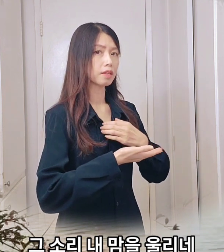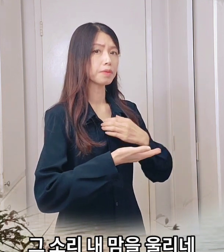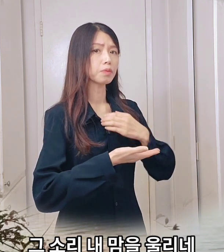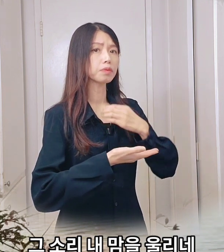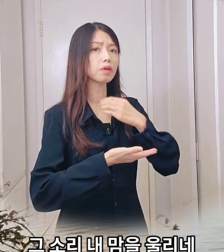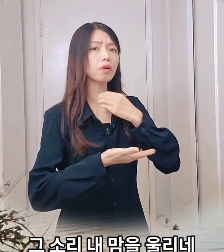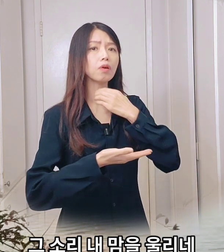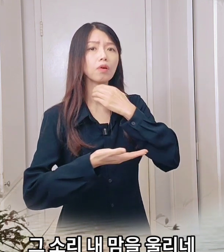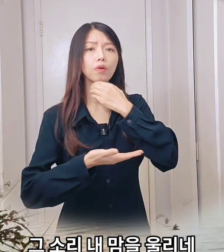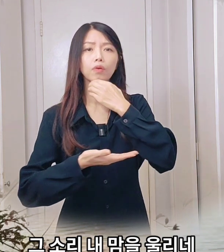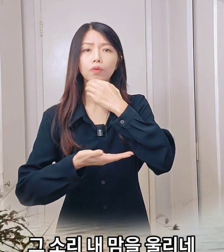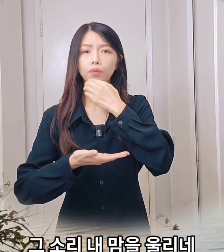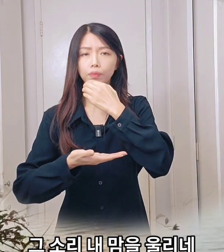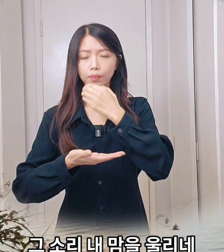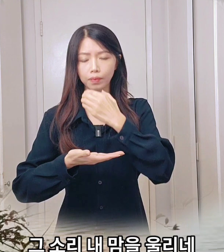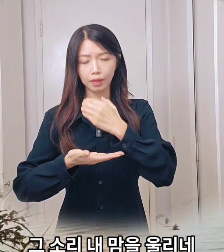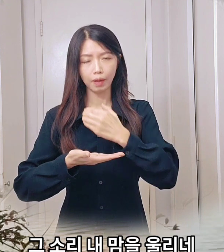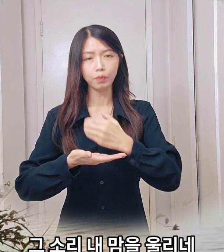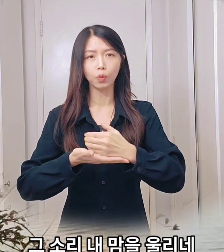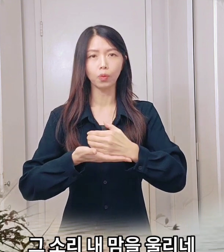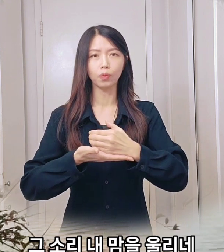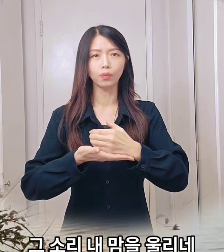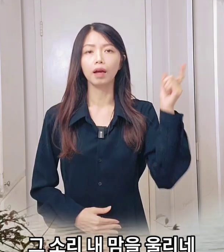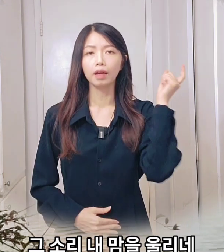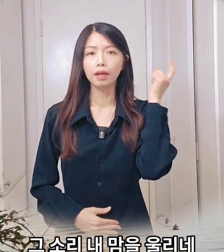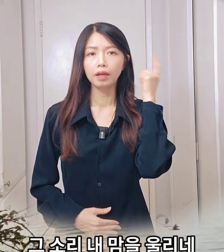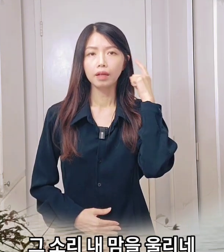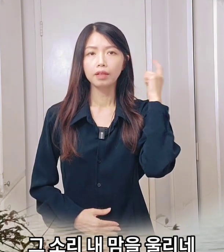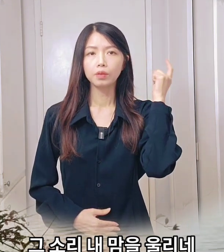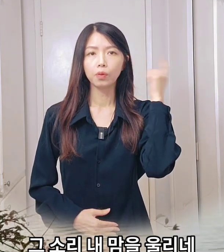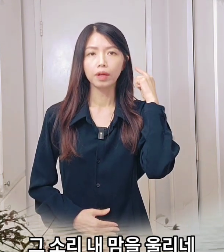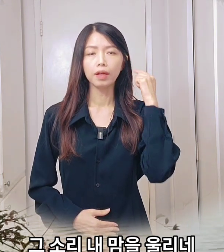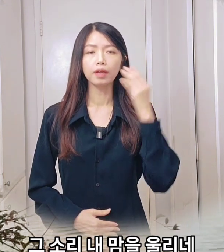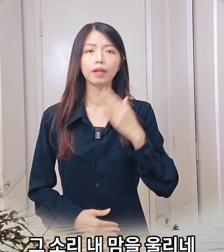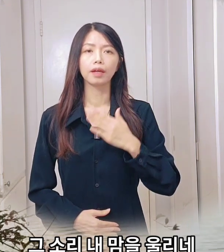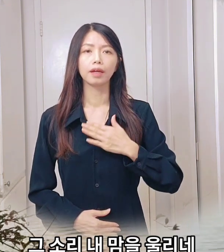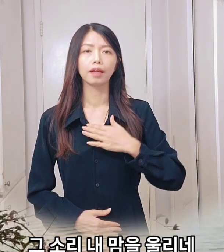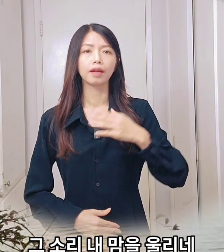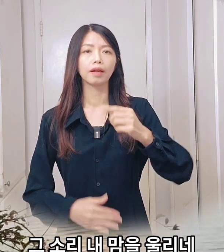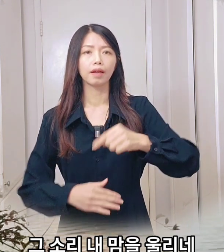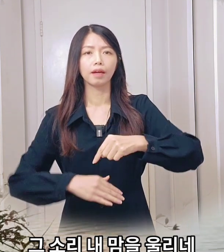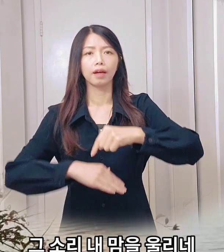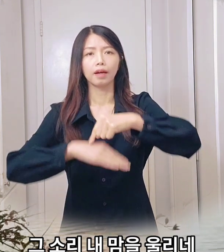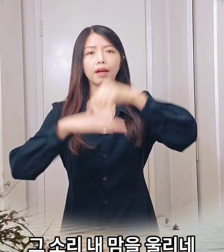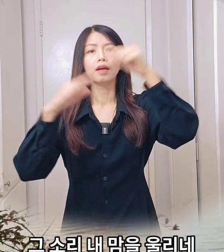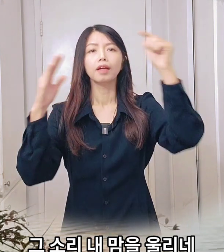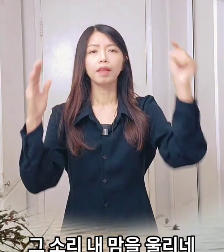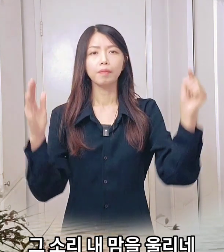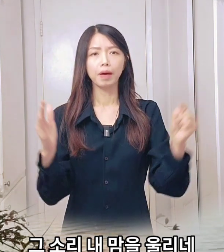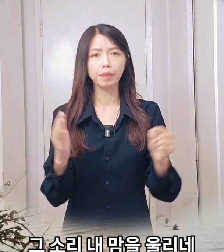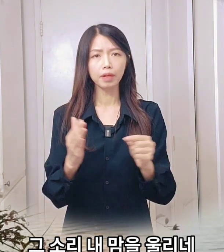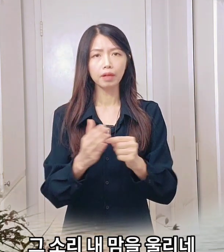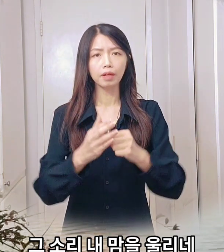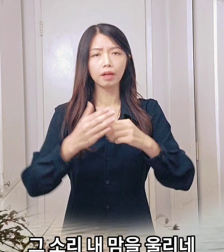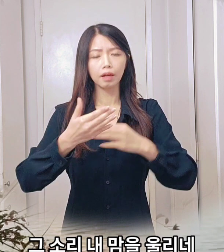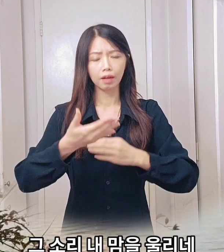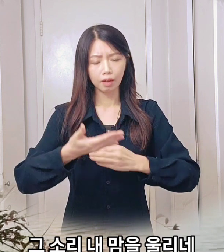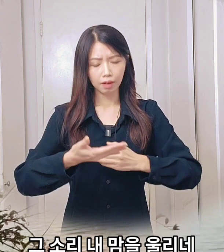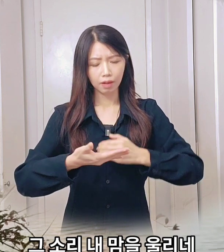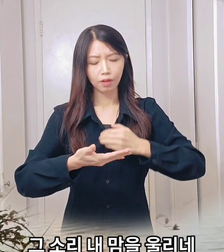이렇게 가슴에서부터 감동. 그 소리 내